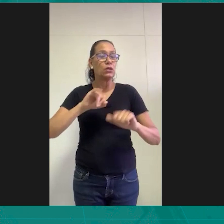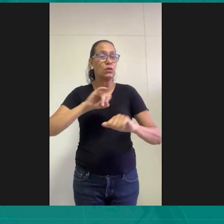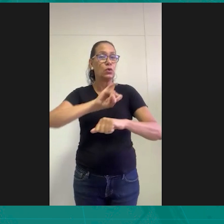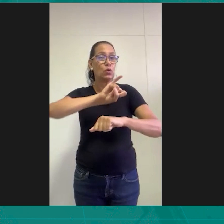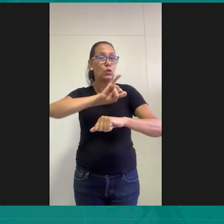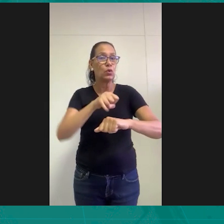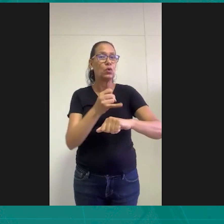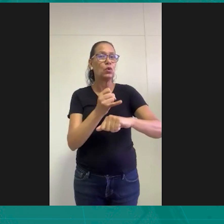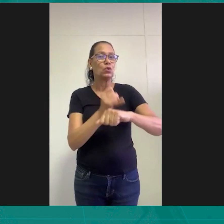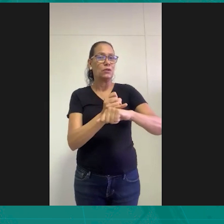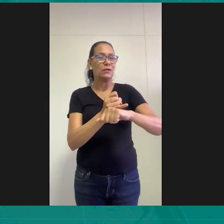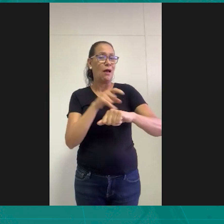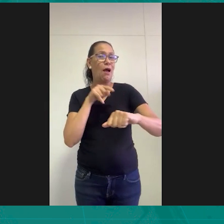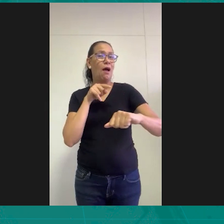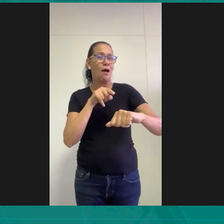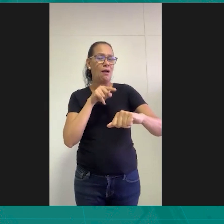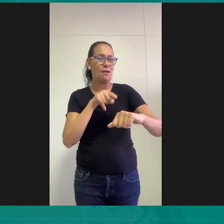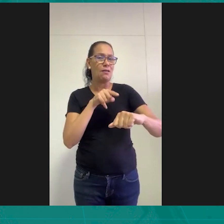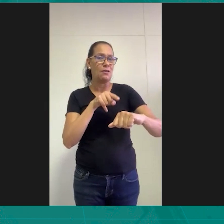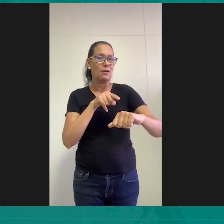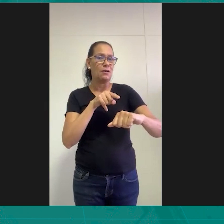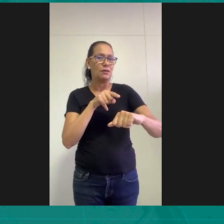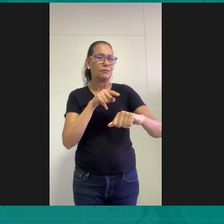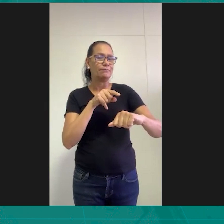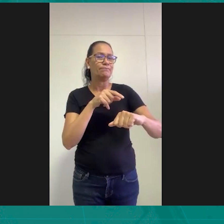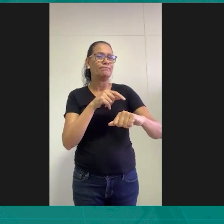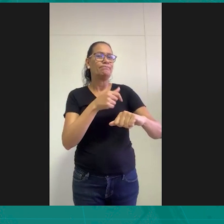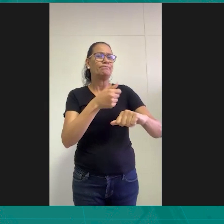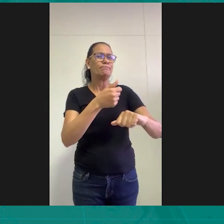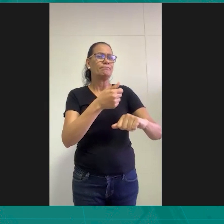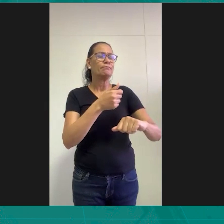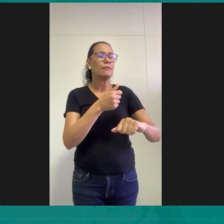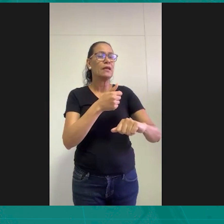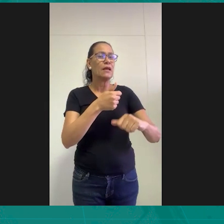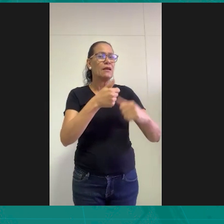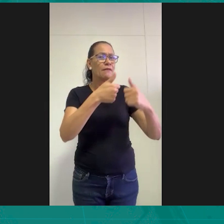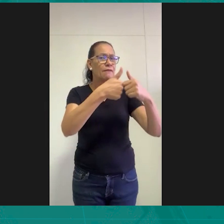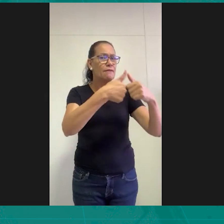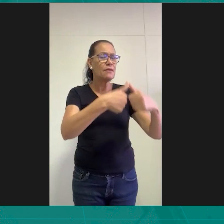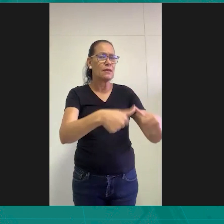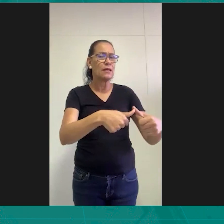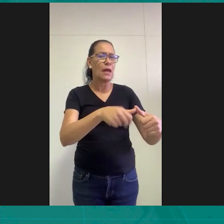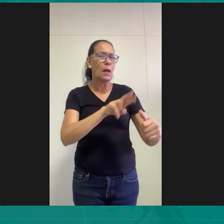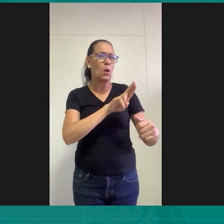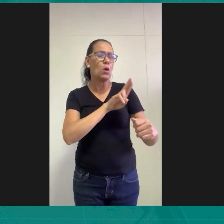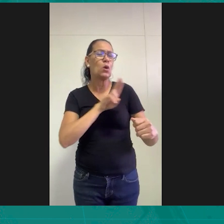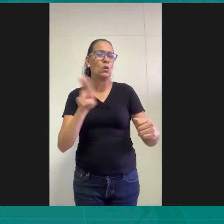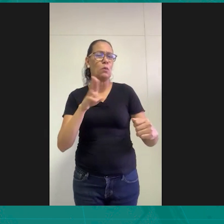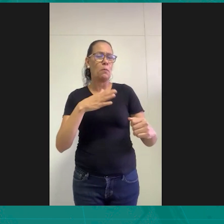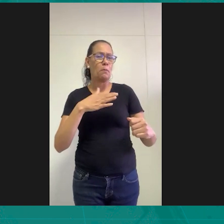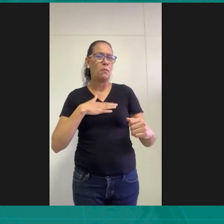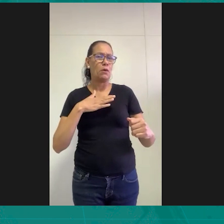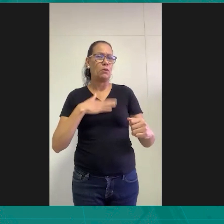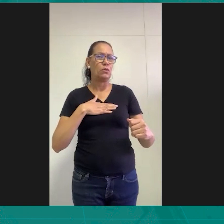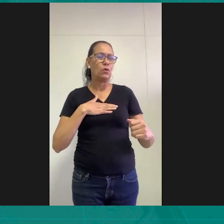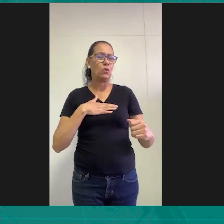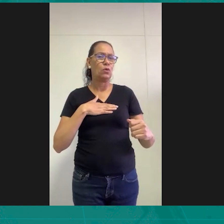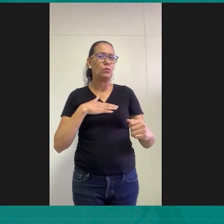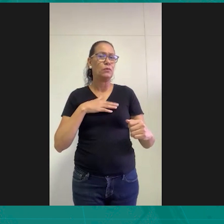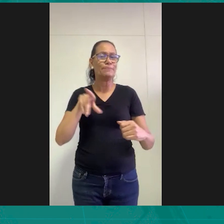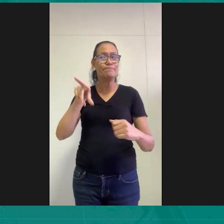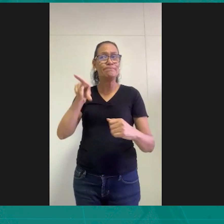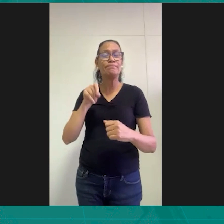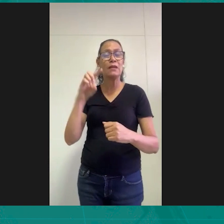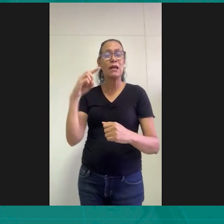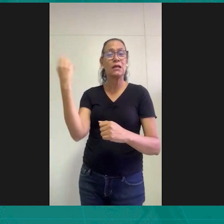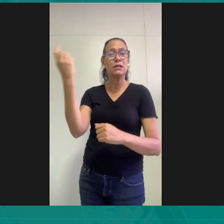seja estabelecido o meu nome, e escolhi a Davi para chefe do meu